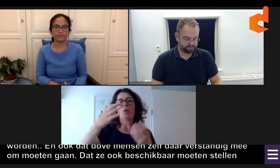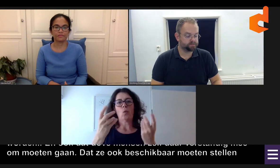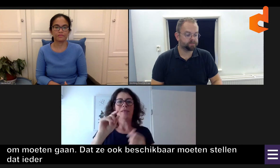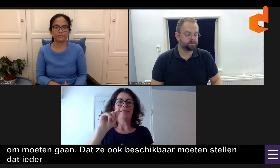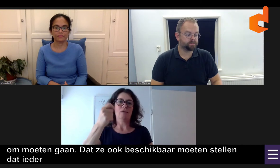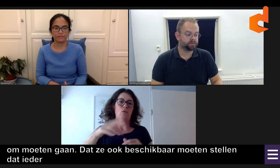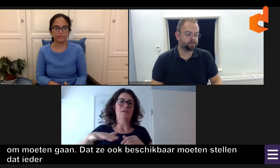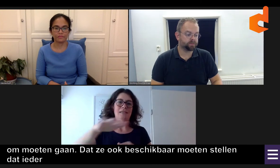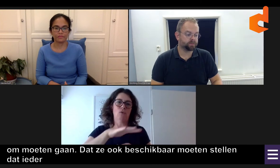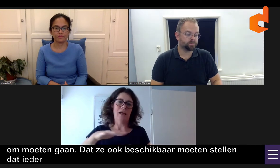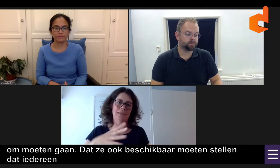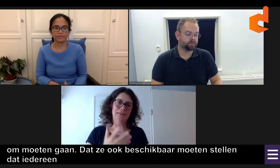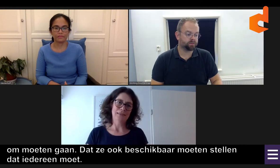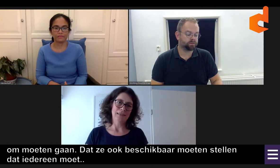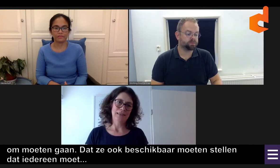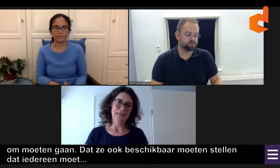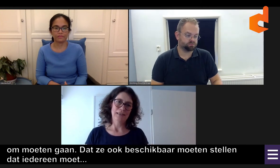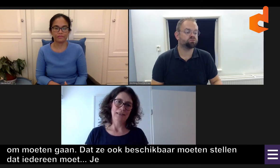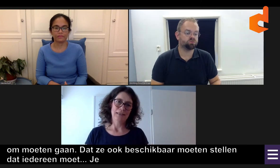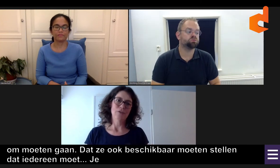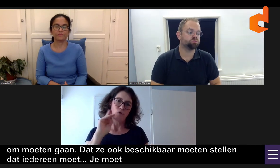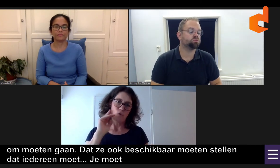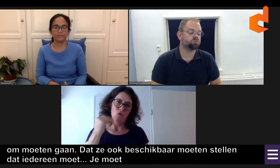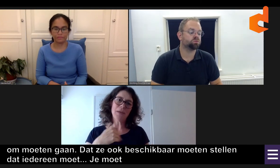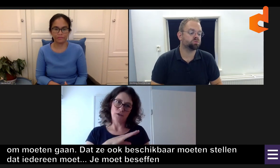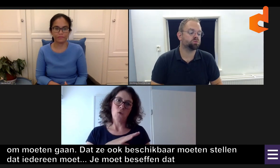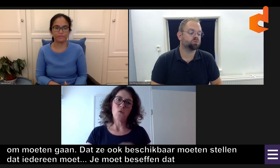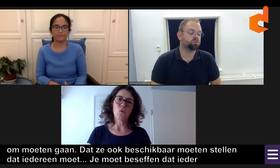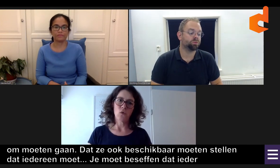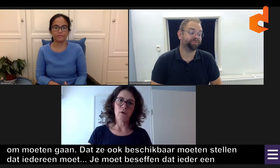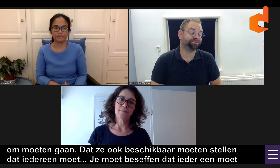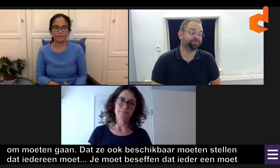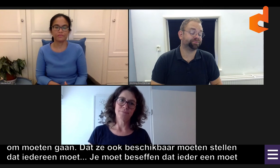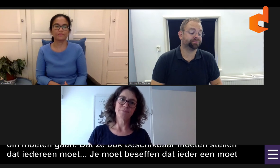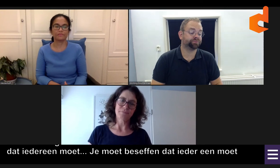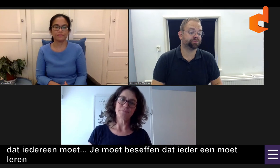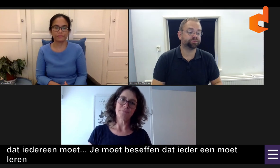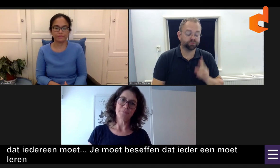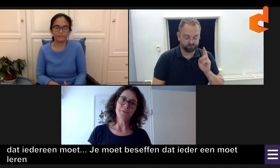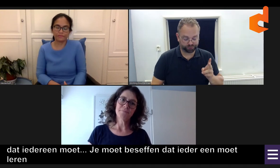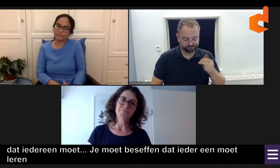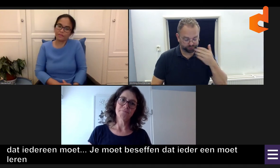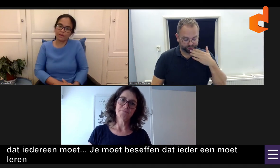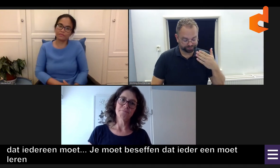nou ja, iedereen moet, ja, je moet beseffen dat iedereen moet leren. Hè. Nou ja, leren wennen ook aan een nieuwe